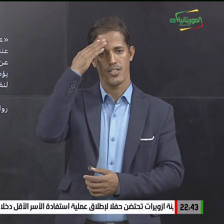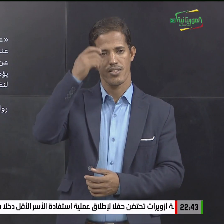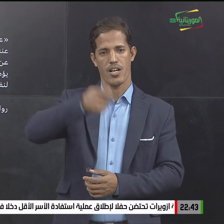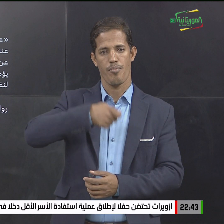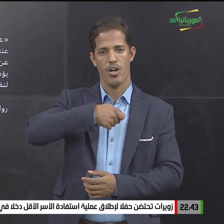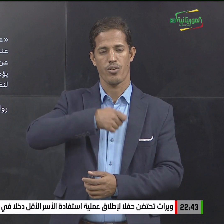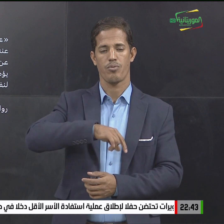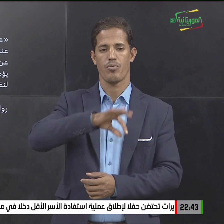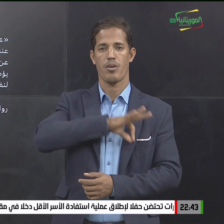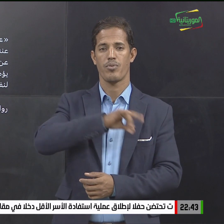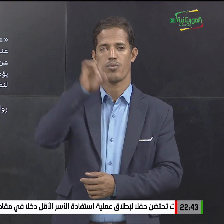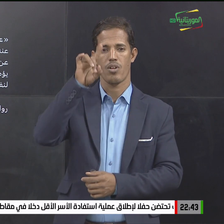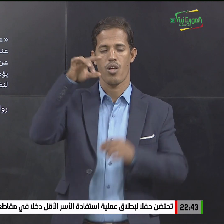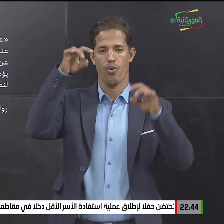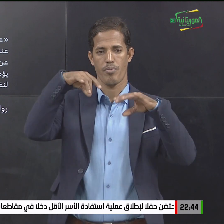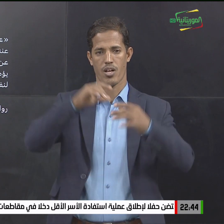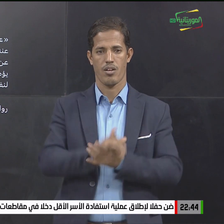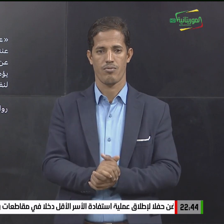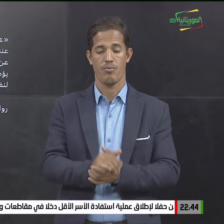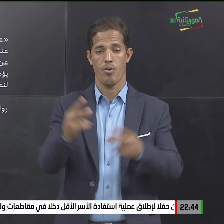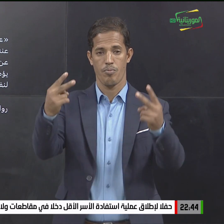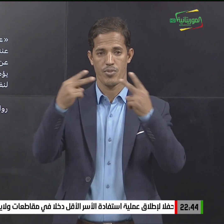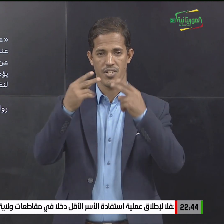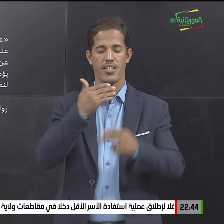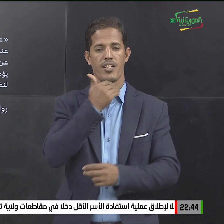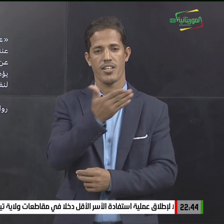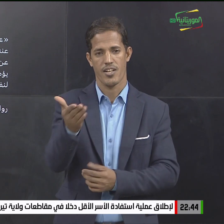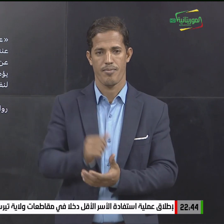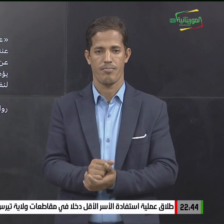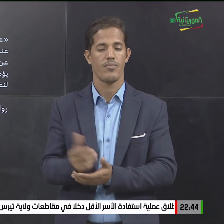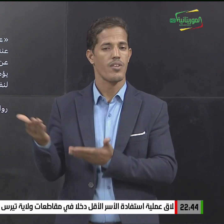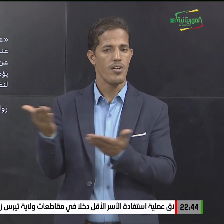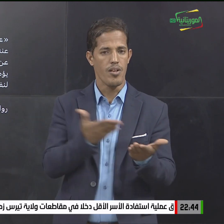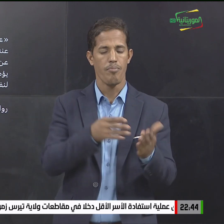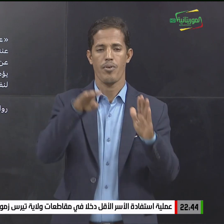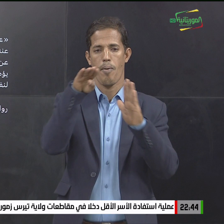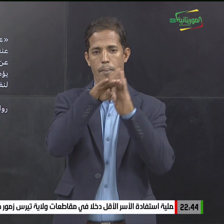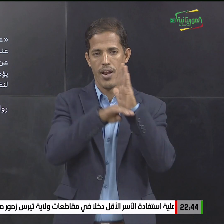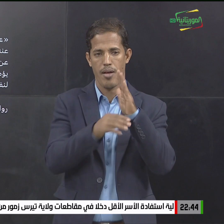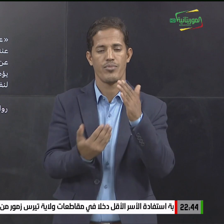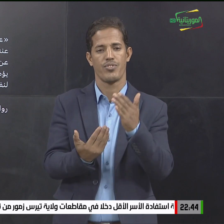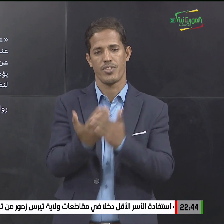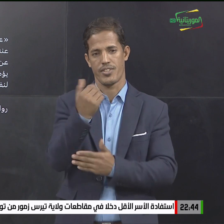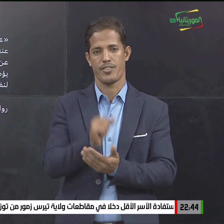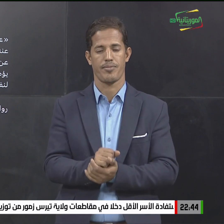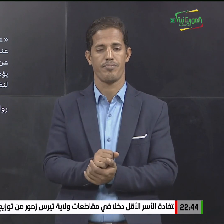السلام عليكم ورحمة الله. مشاهدين الكرام، أهلا بكم في حلقة جديدة من